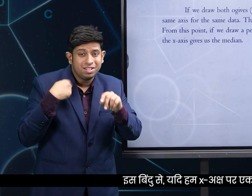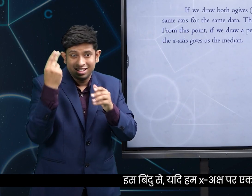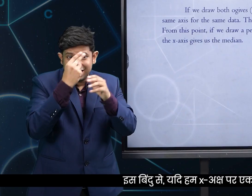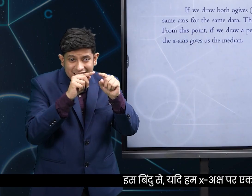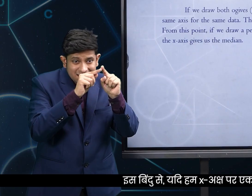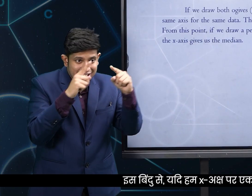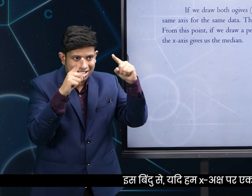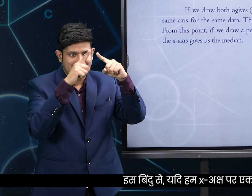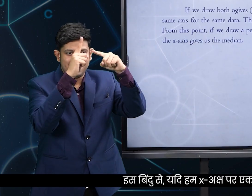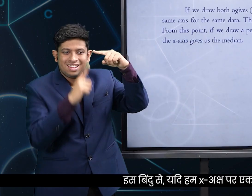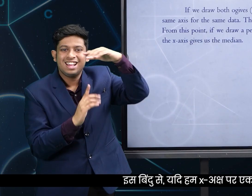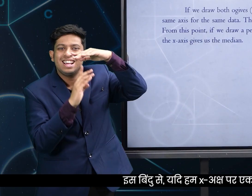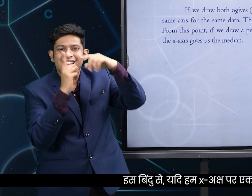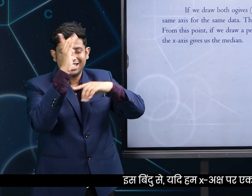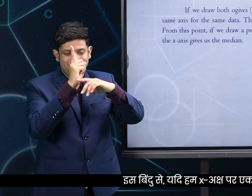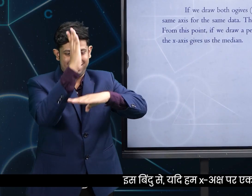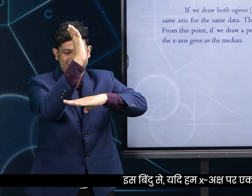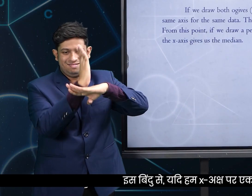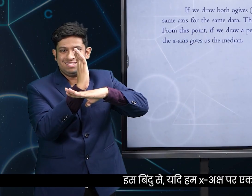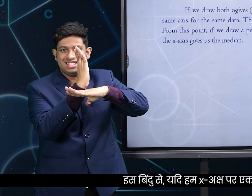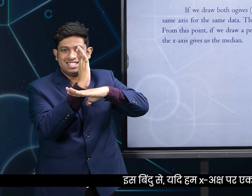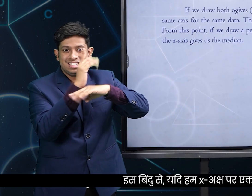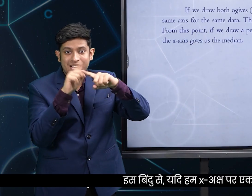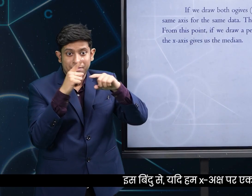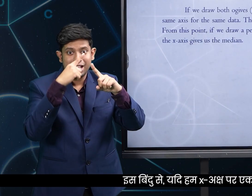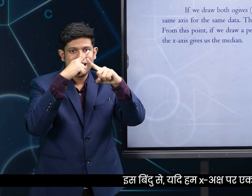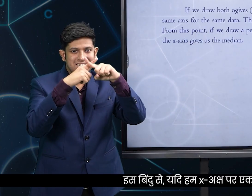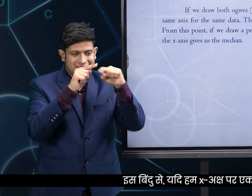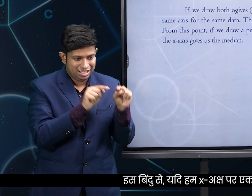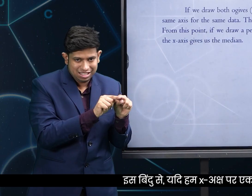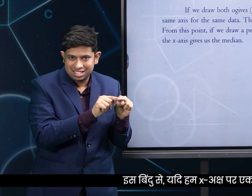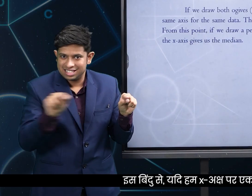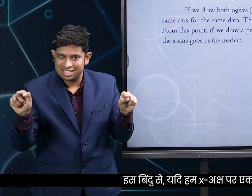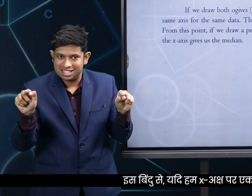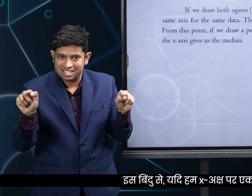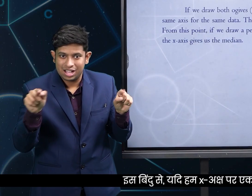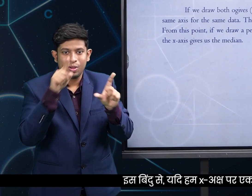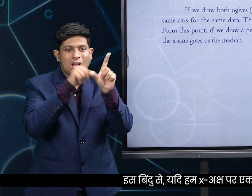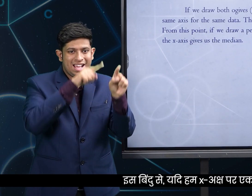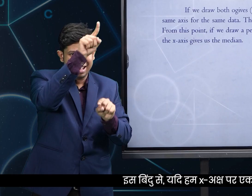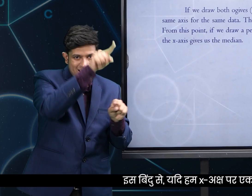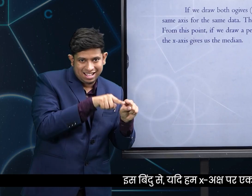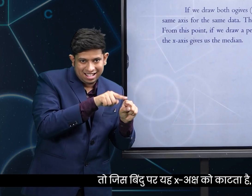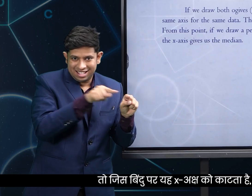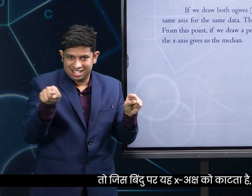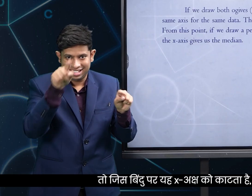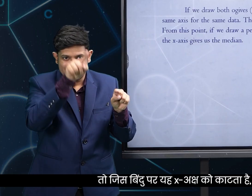पर एक दूसरे को काटेंगे। इस बिंदु से यदि हम एक्स अक्ष पर एक लंबवत खींचते हैं, तो जिस